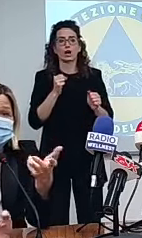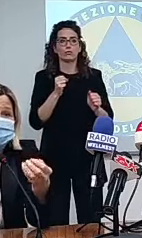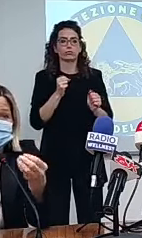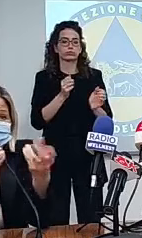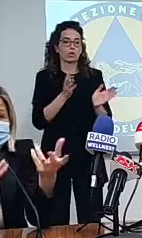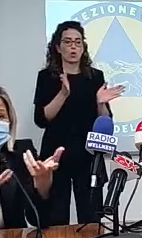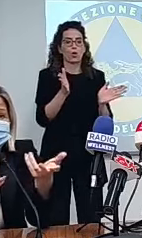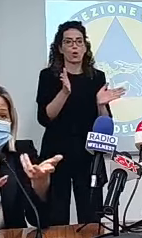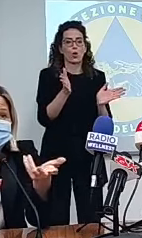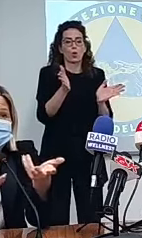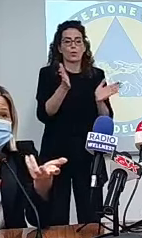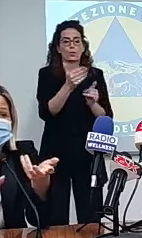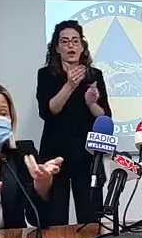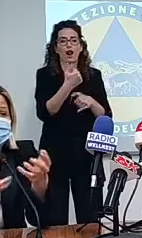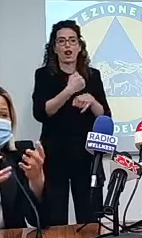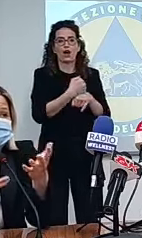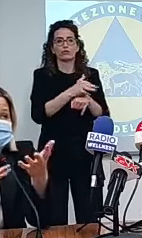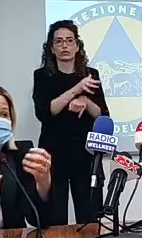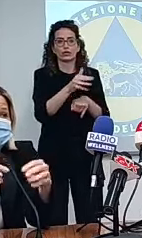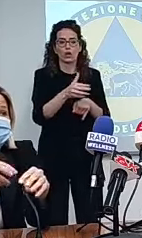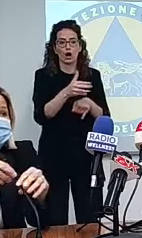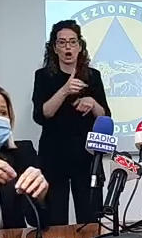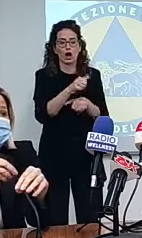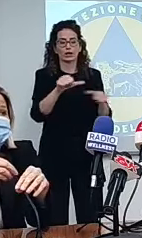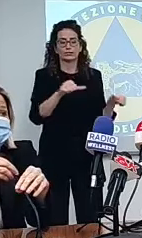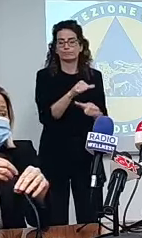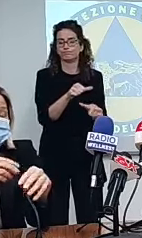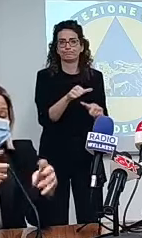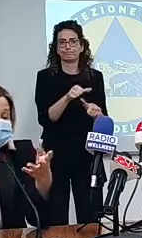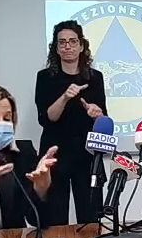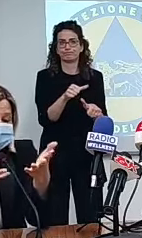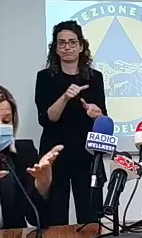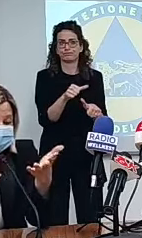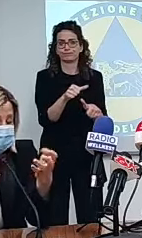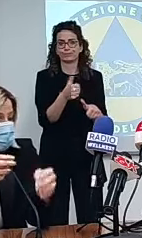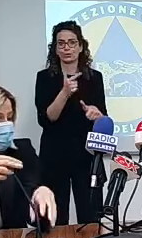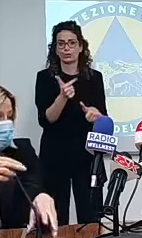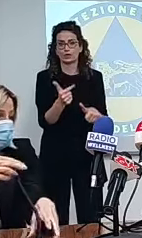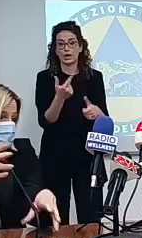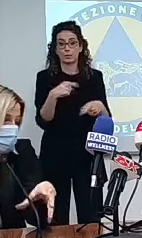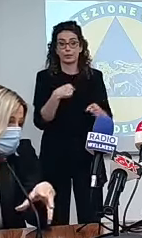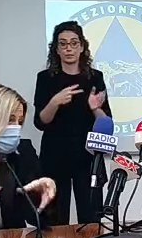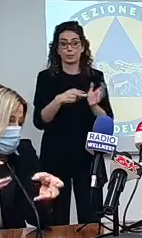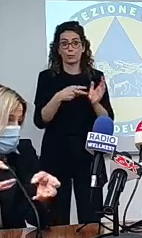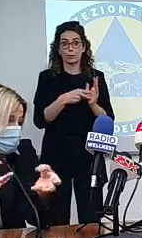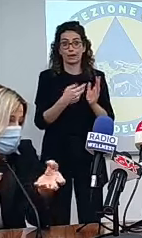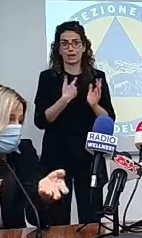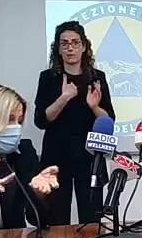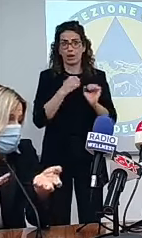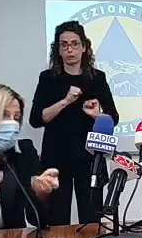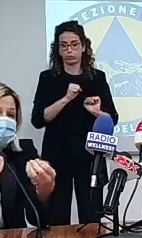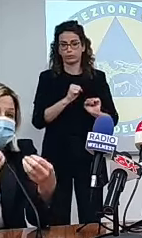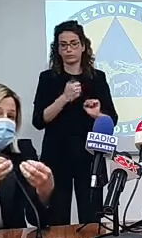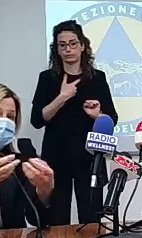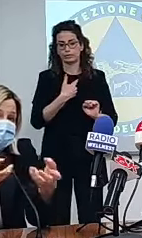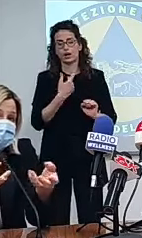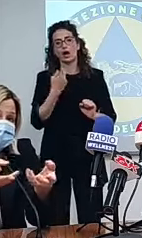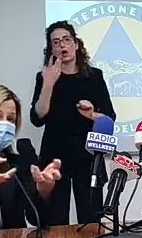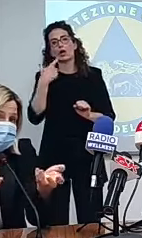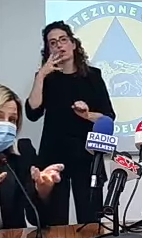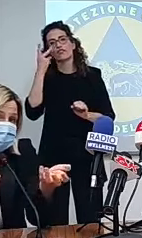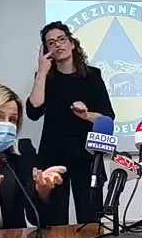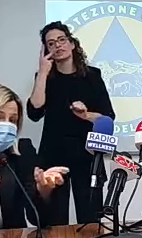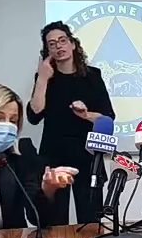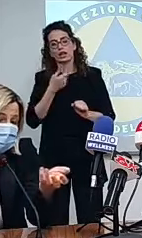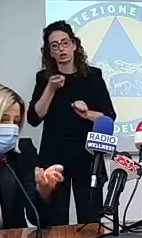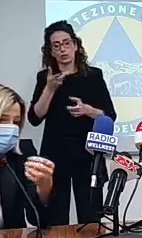altri ambienti, perché comunque, insomma, quindi lì si potrebbe creare anche un problema. Quindi stiamo cercando di avere i numeri, ma anche di capire come non solo noi,